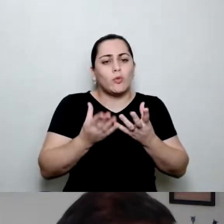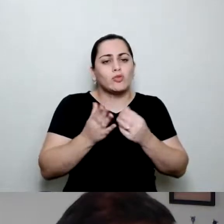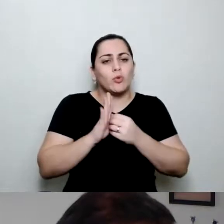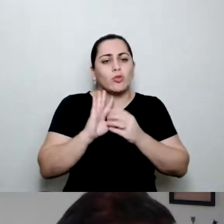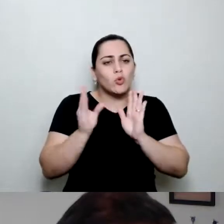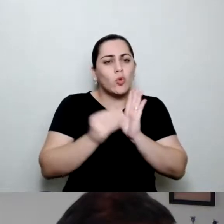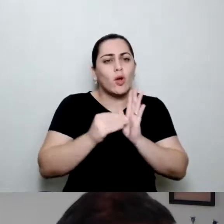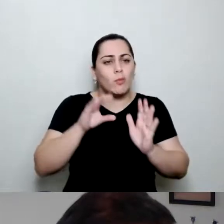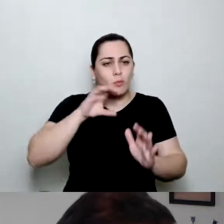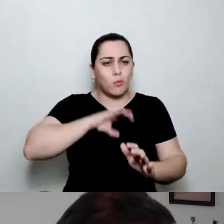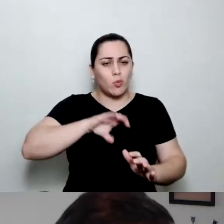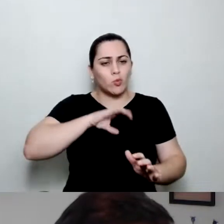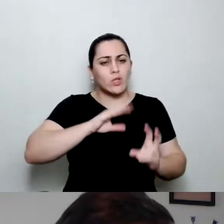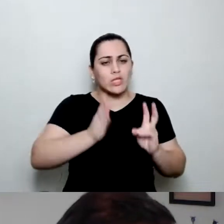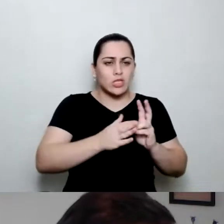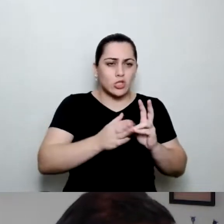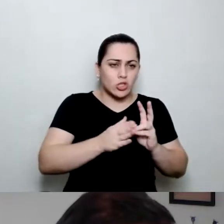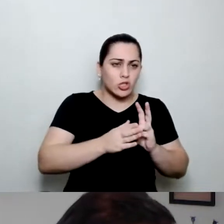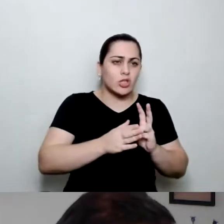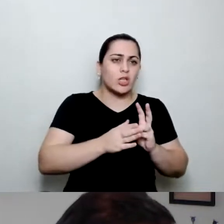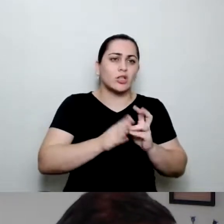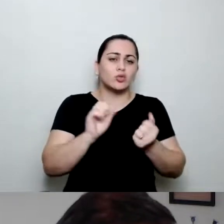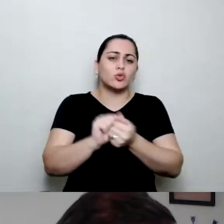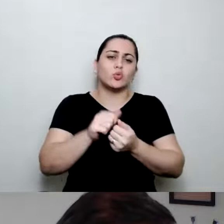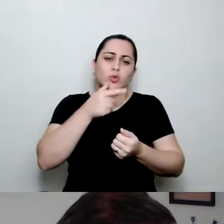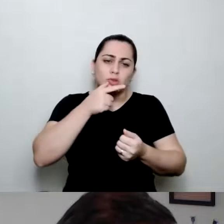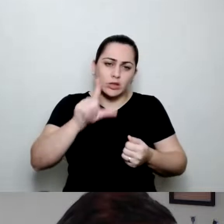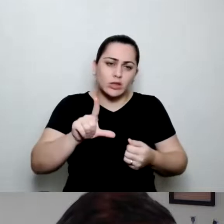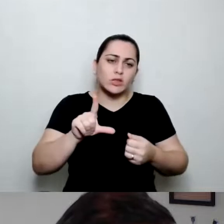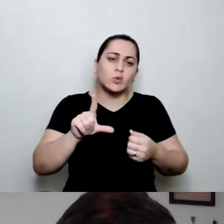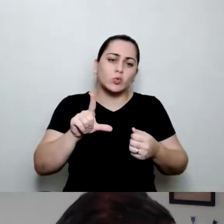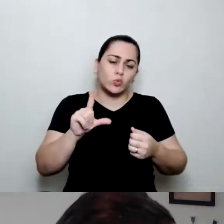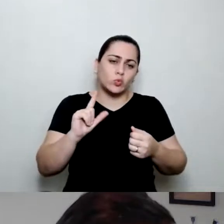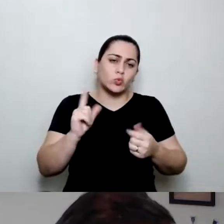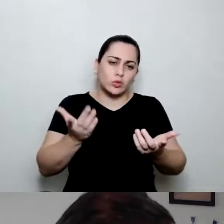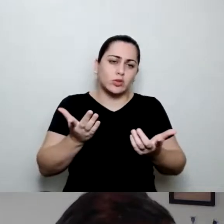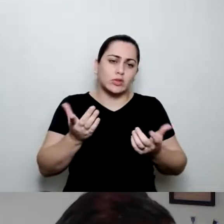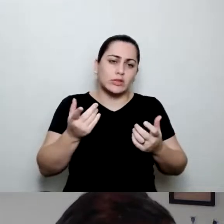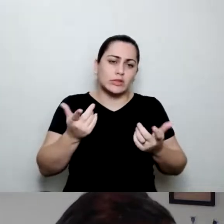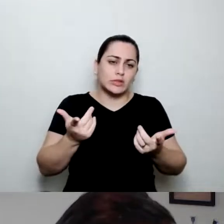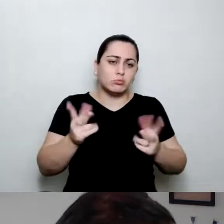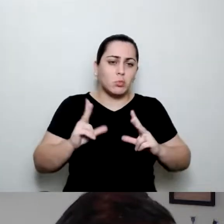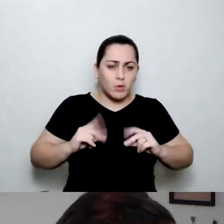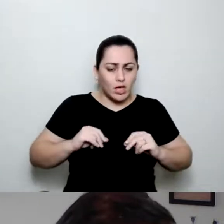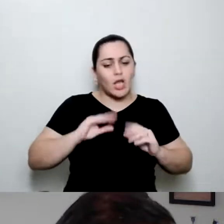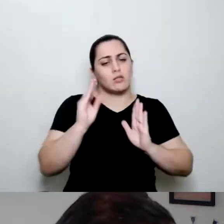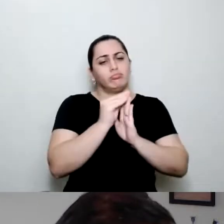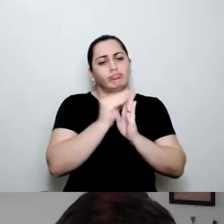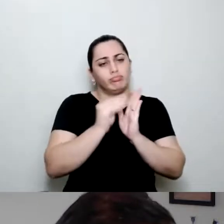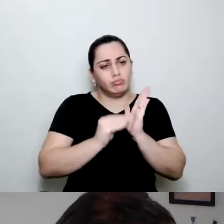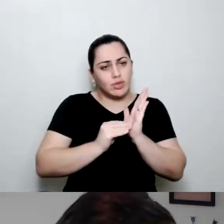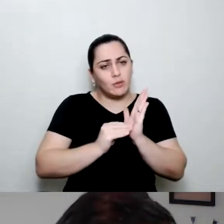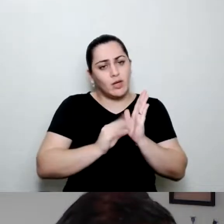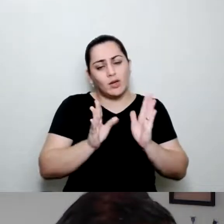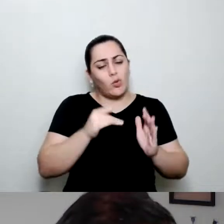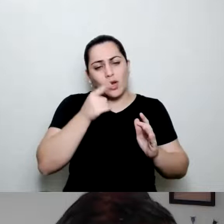incluir o português indígena entre as línguas que merecem ser documentadas, embora não seja, né, uma